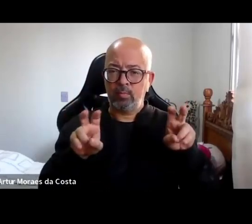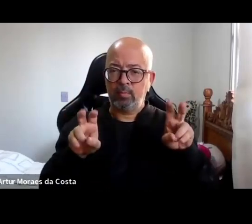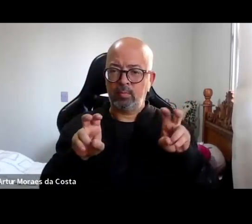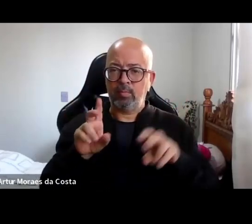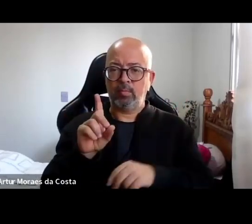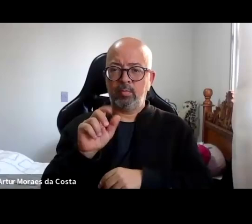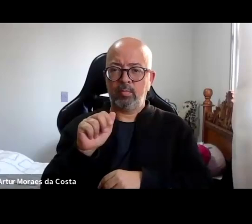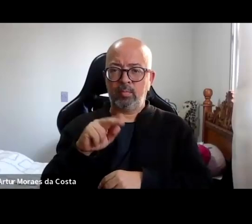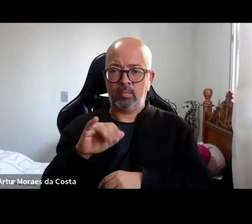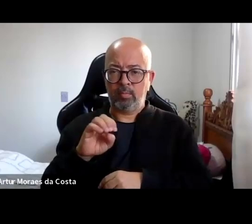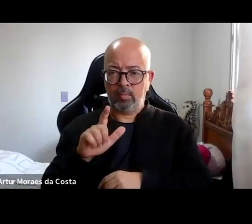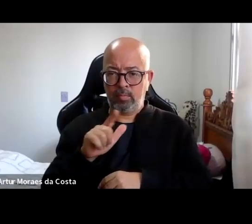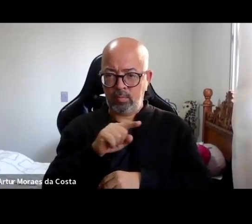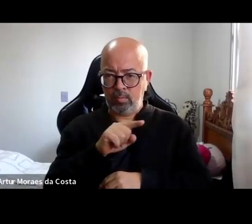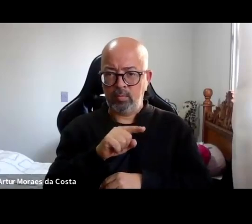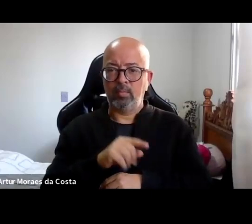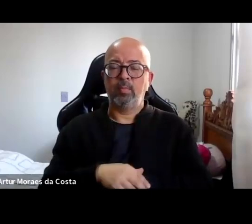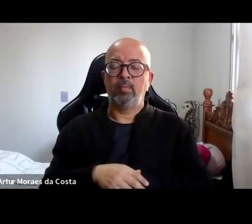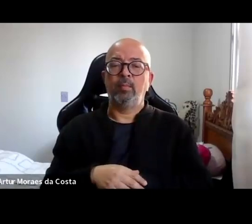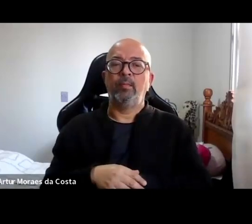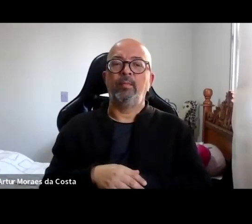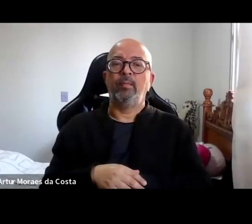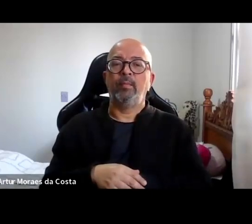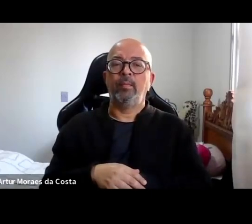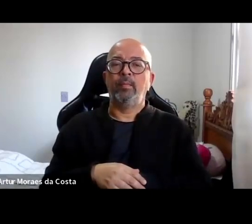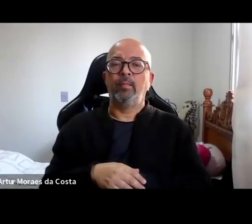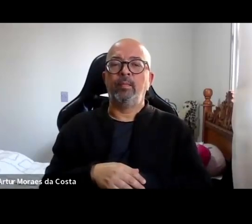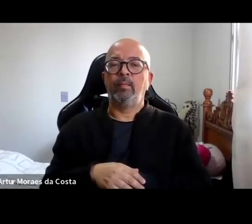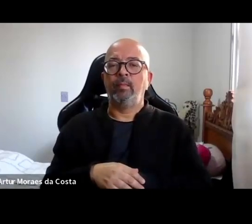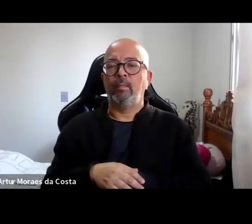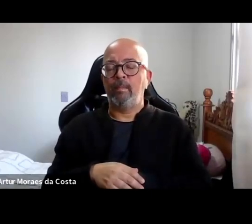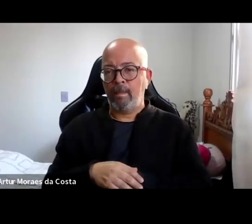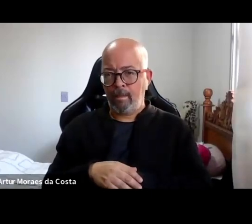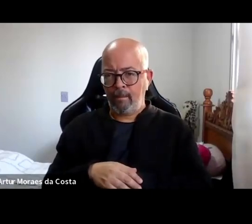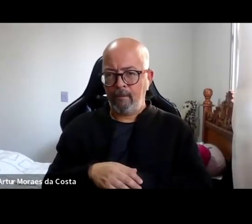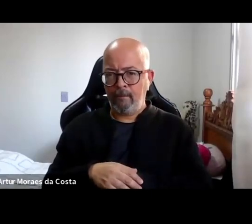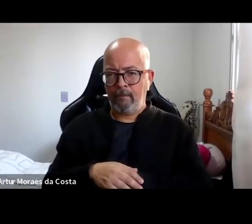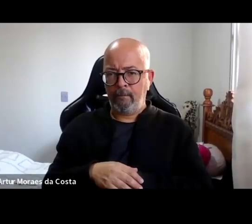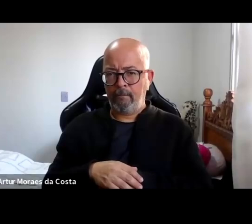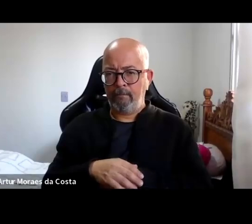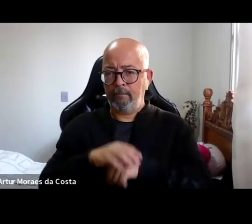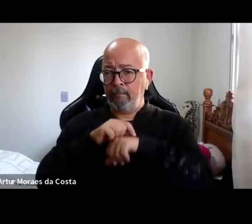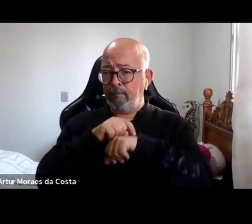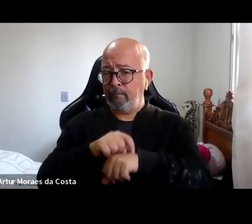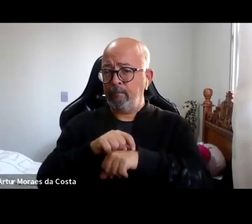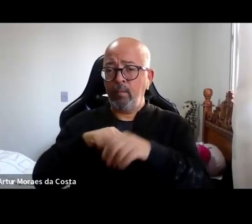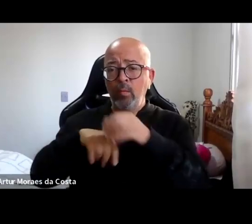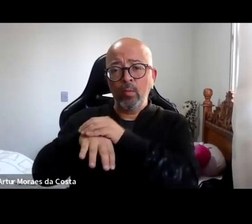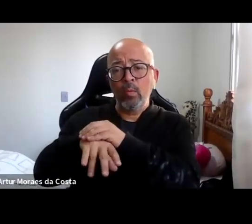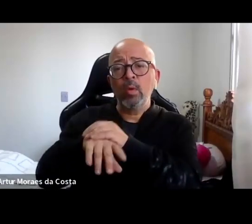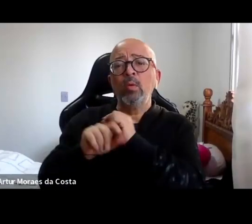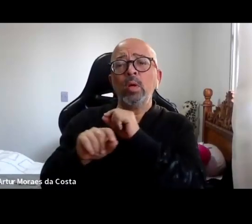Daniel cuando estamos con un intérprete es muy importante que este sea consciente de la